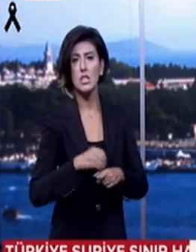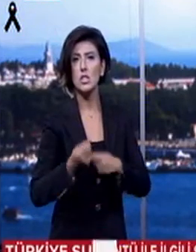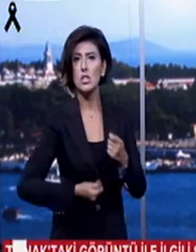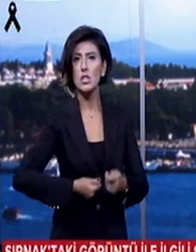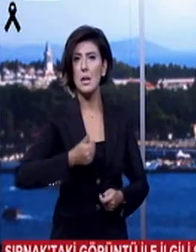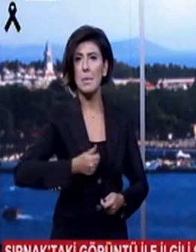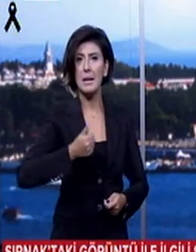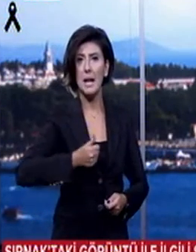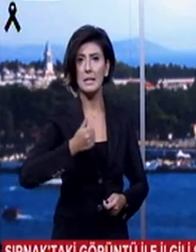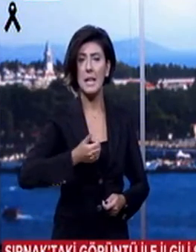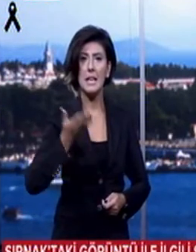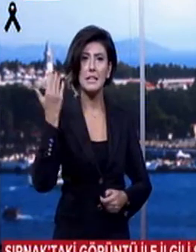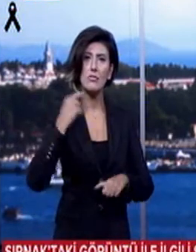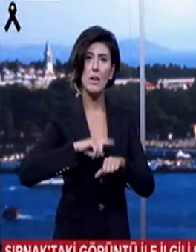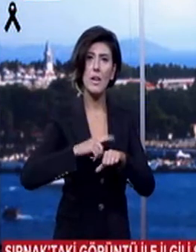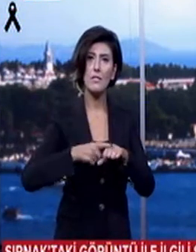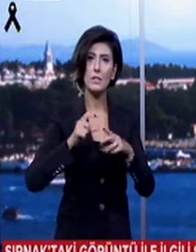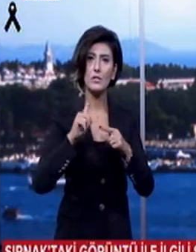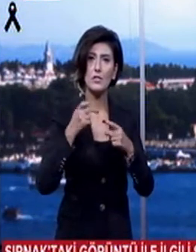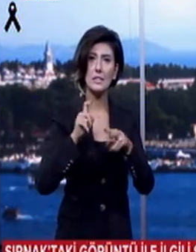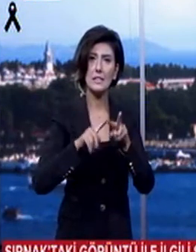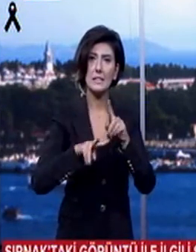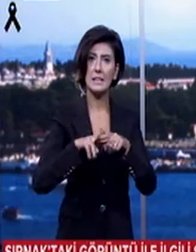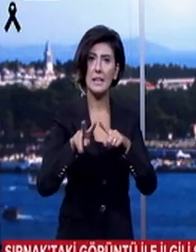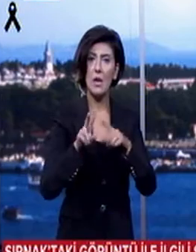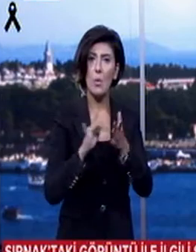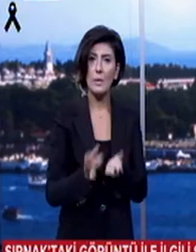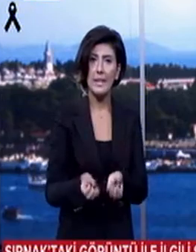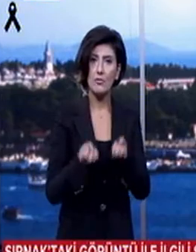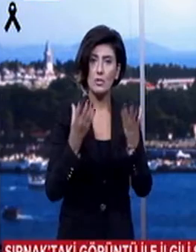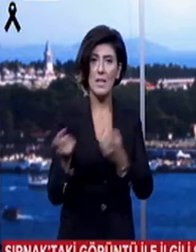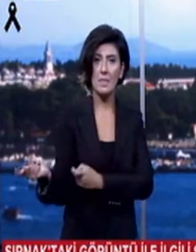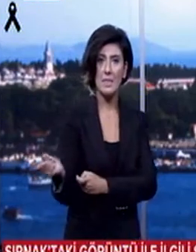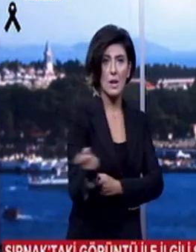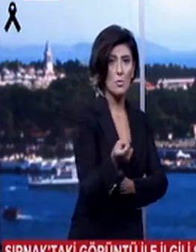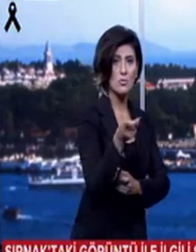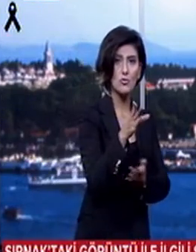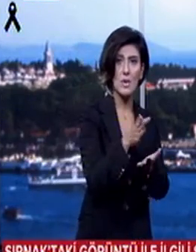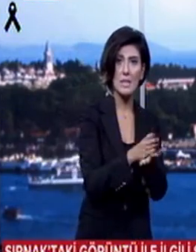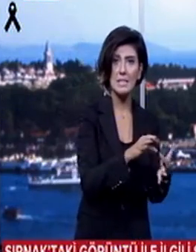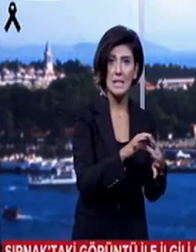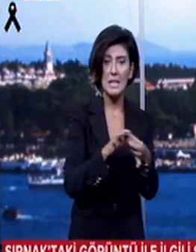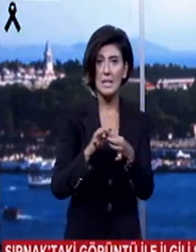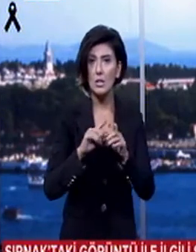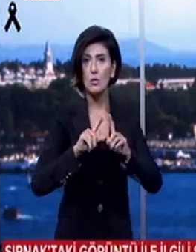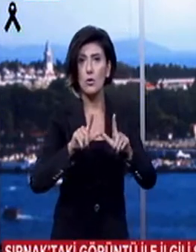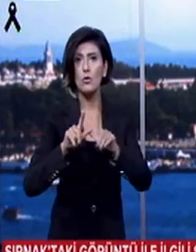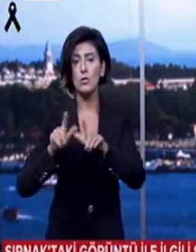İçişleri Bakanlığı geçen hafta Şırnak'ta ortaya çıkan terörist cenazesiyle ilgili görüntüler